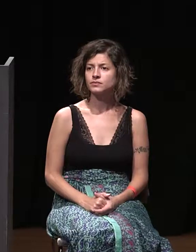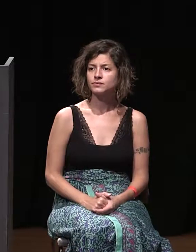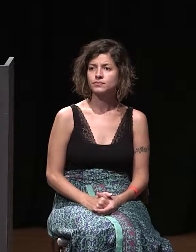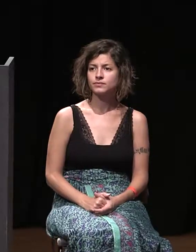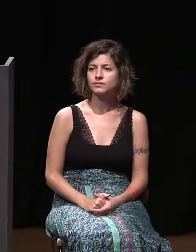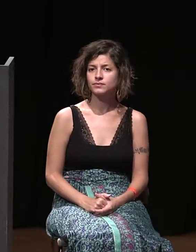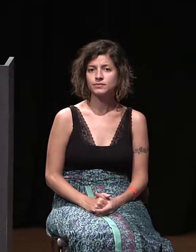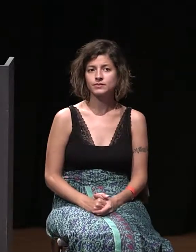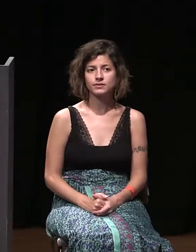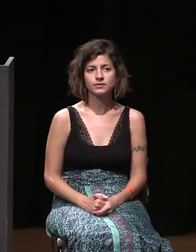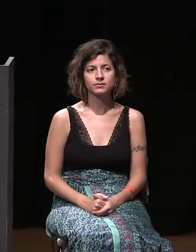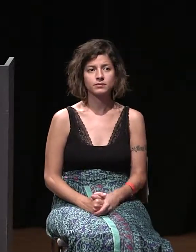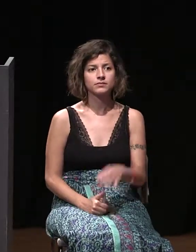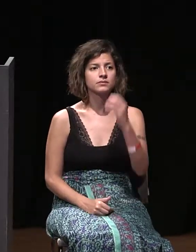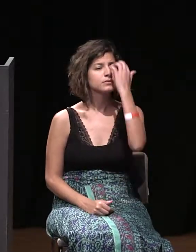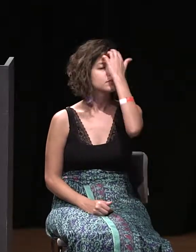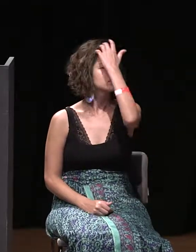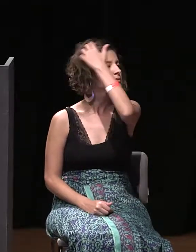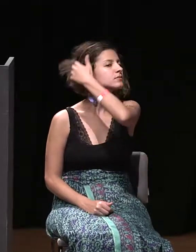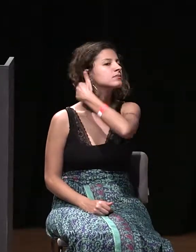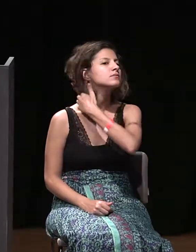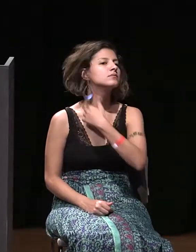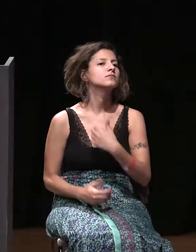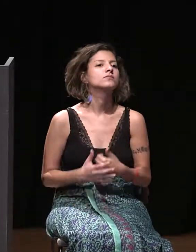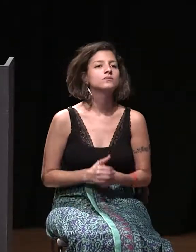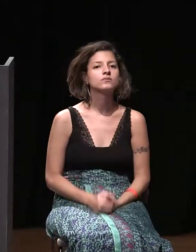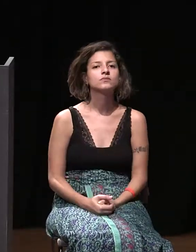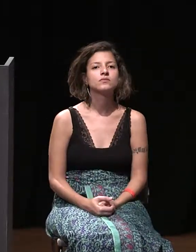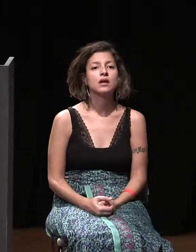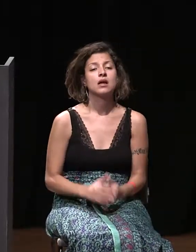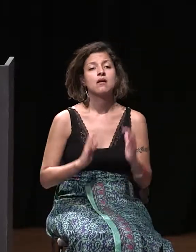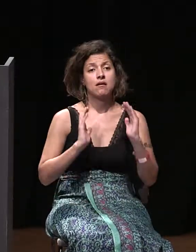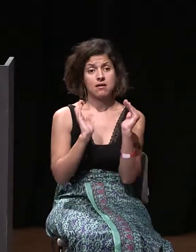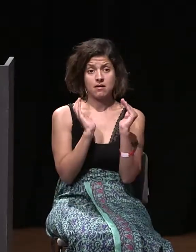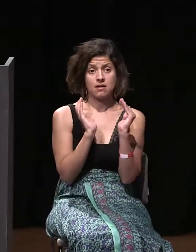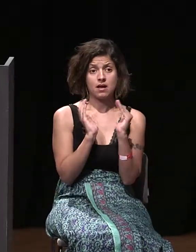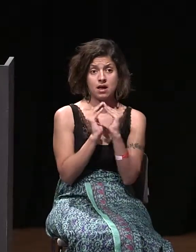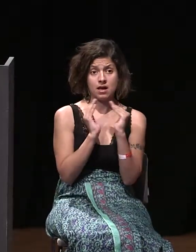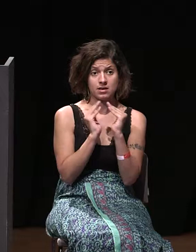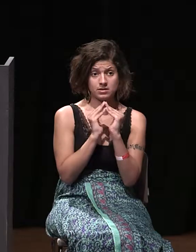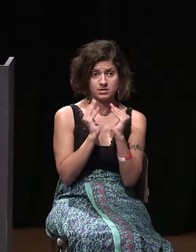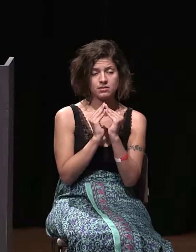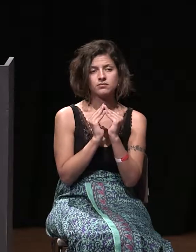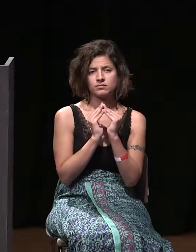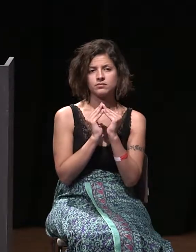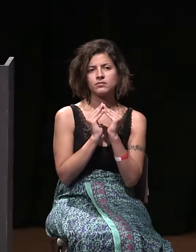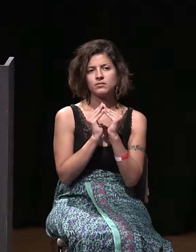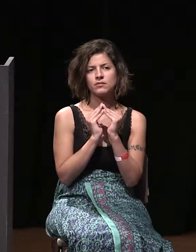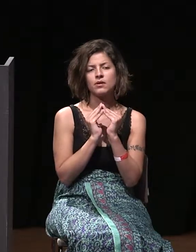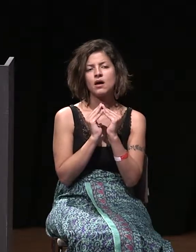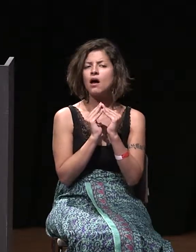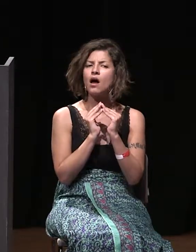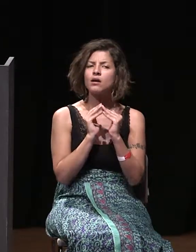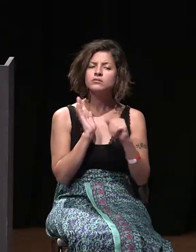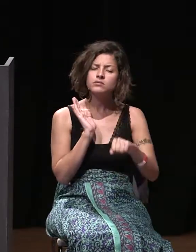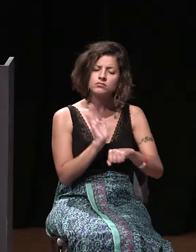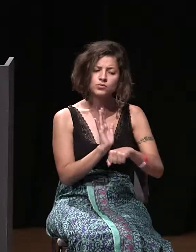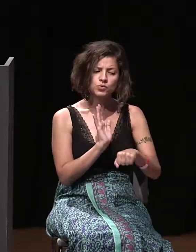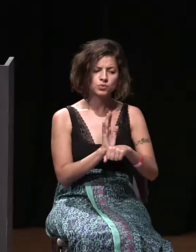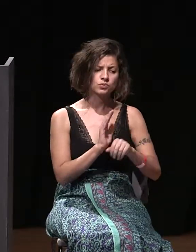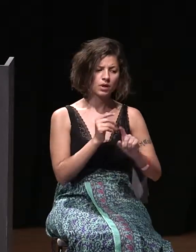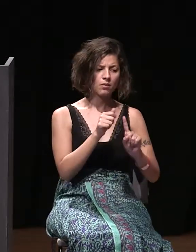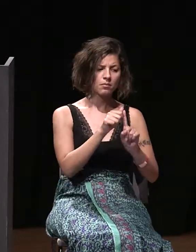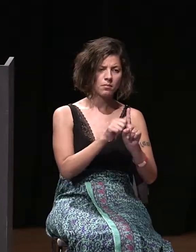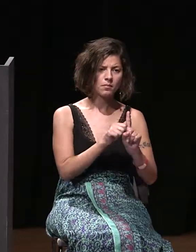que a casa ela faz o atendimento ao parto e ao pré-natal, colocando a mulher como protagonista